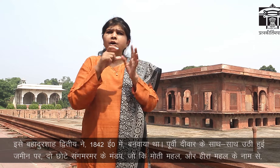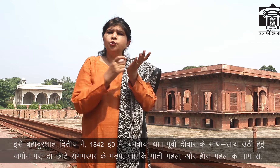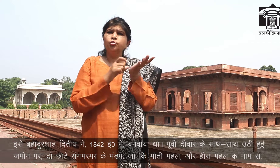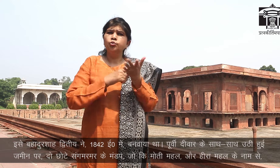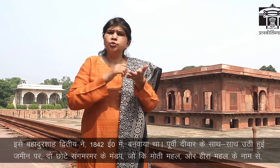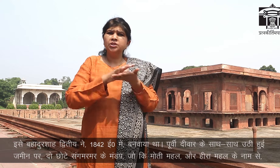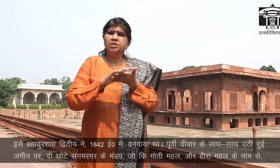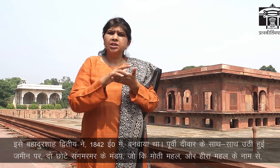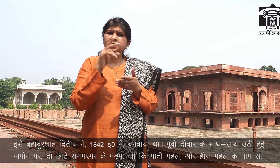था।